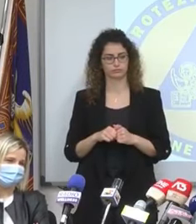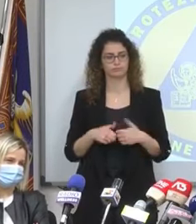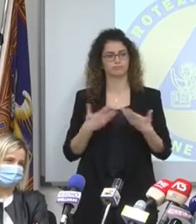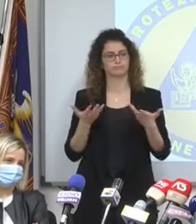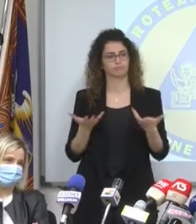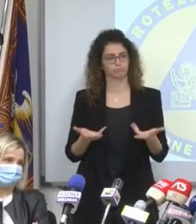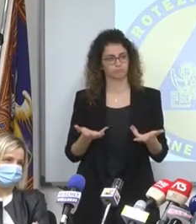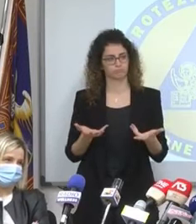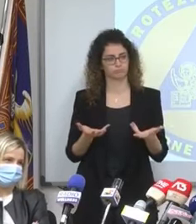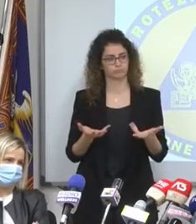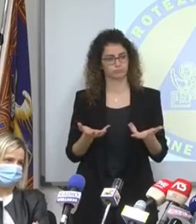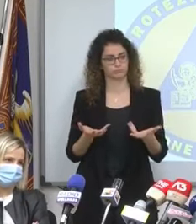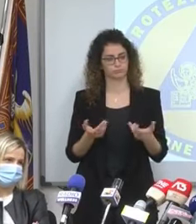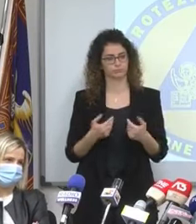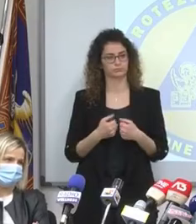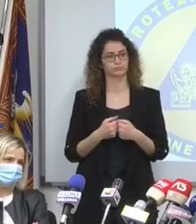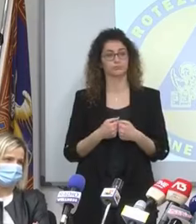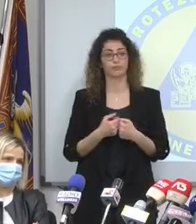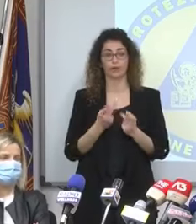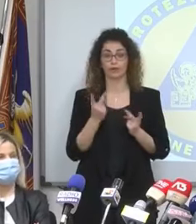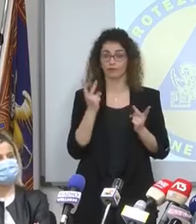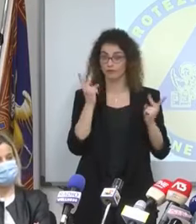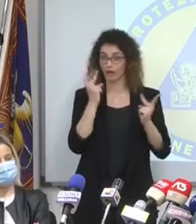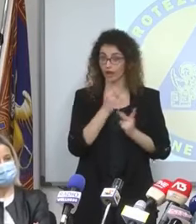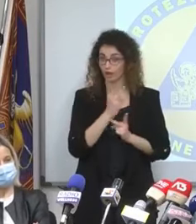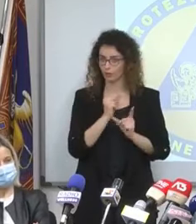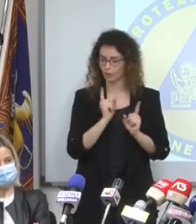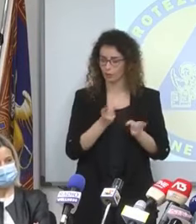ecco, corrisponde al vero che lei